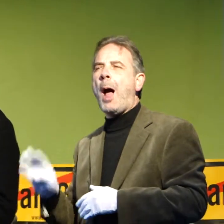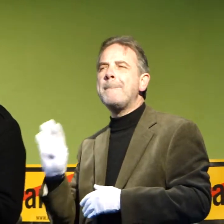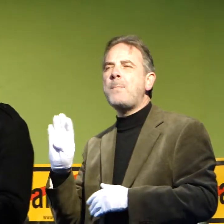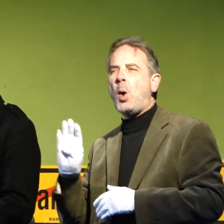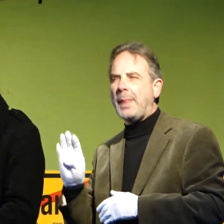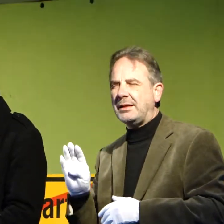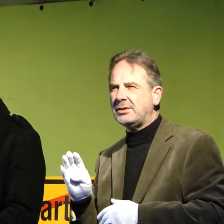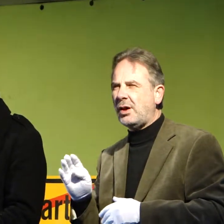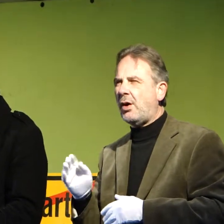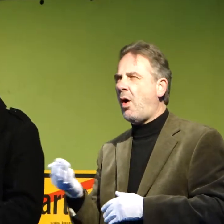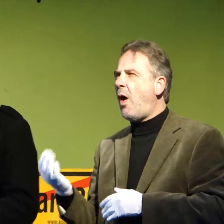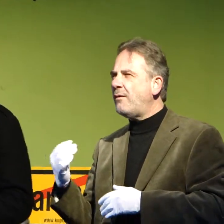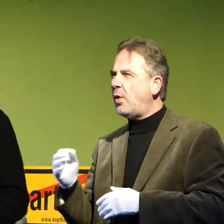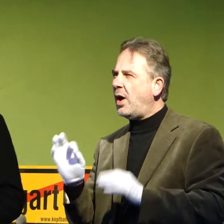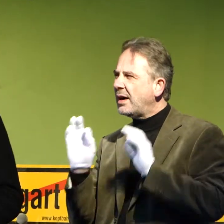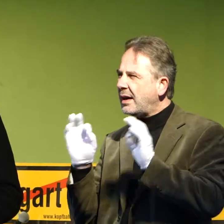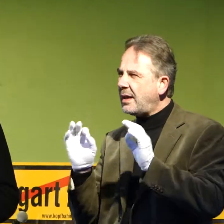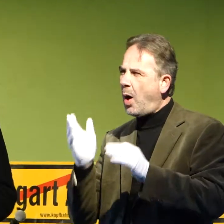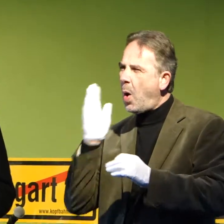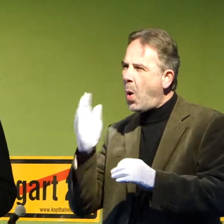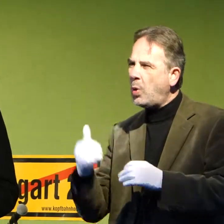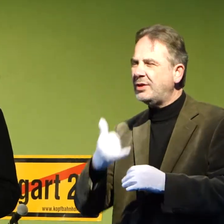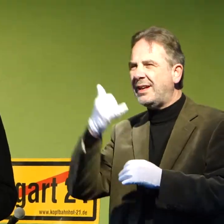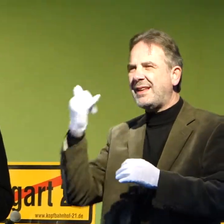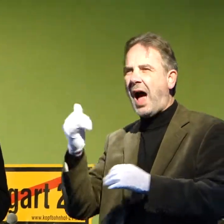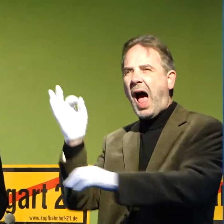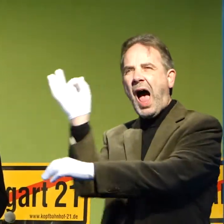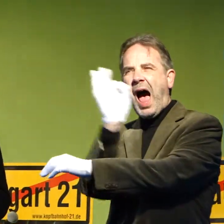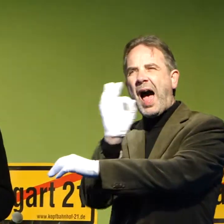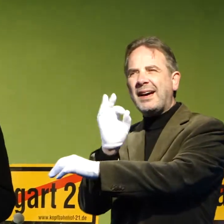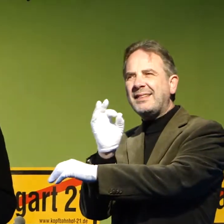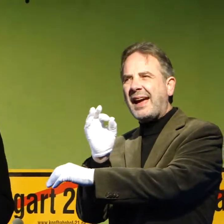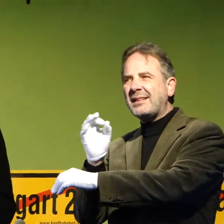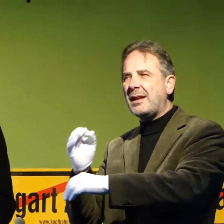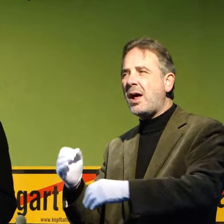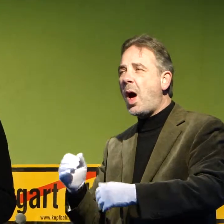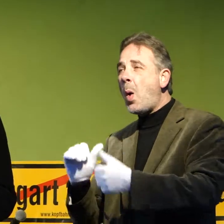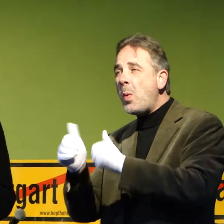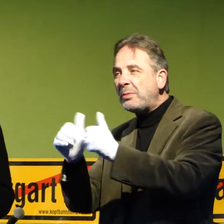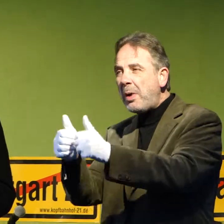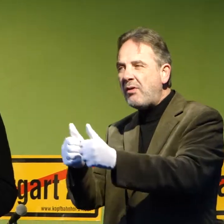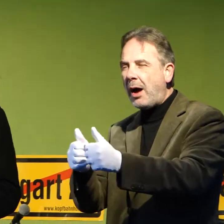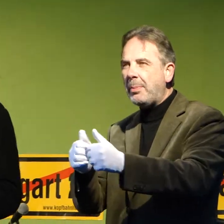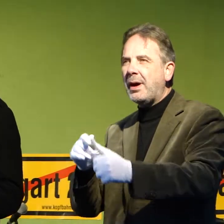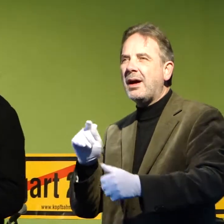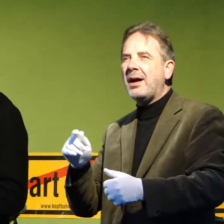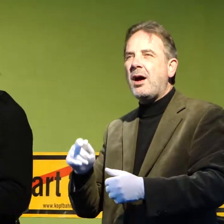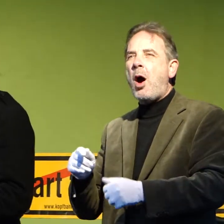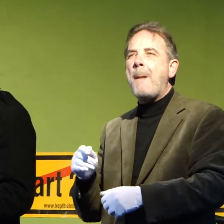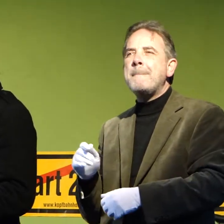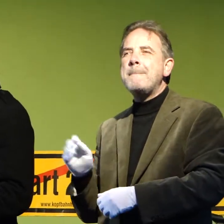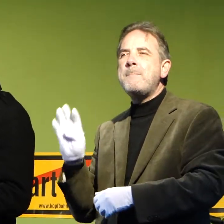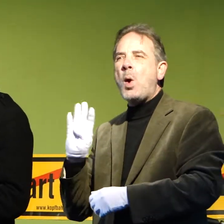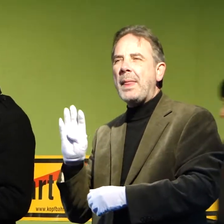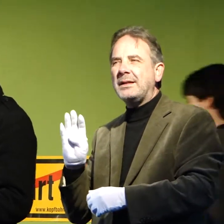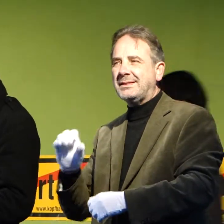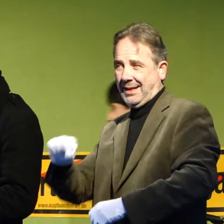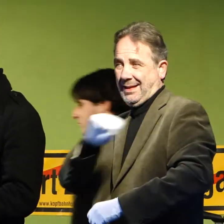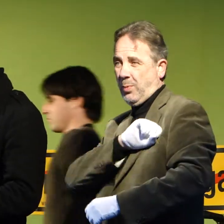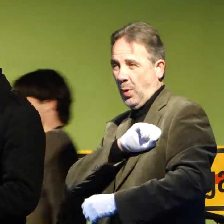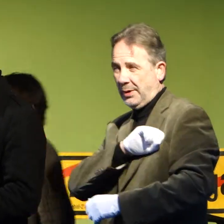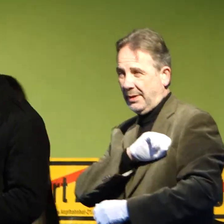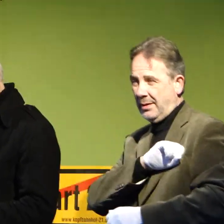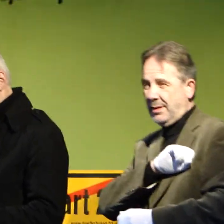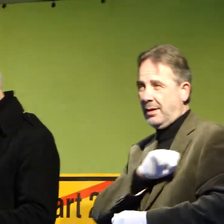Vor genau 100 Jahren gab es den Architektenwettbewerb, aus dem Gonatz als Sieger hervorging, also den Wettbewerb